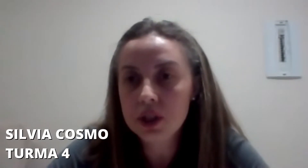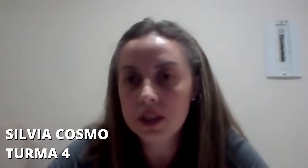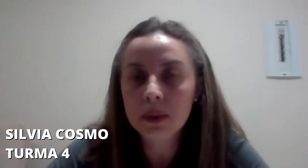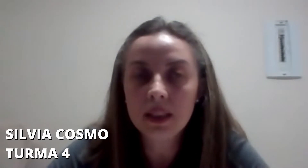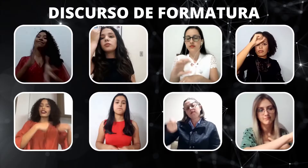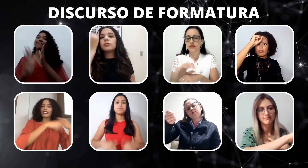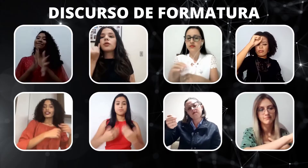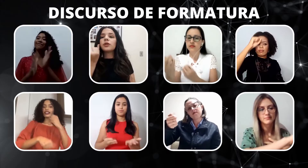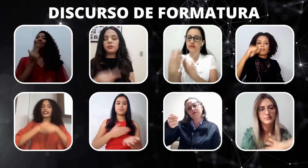tímida.